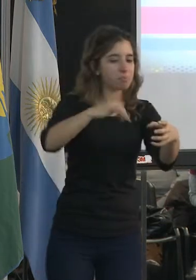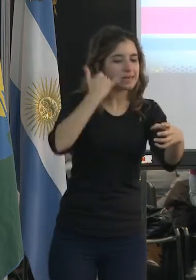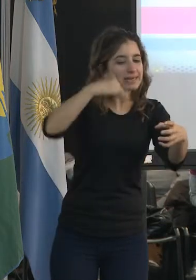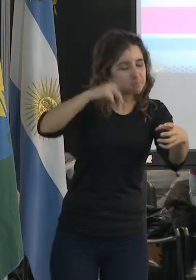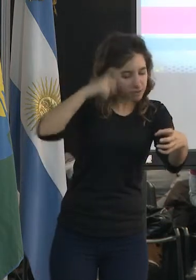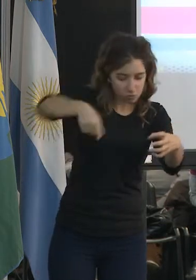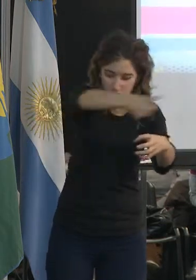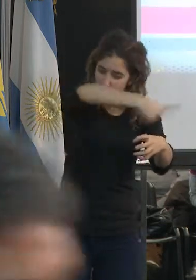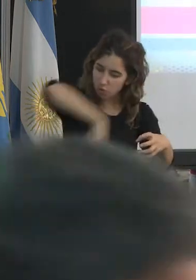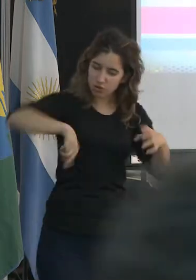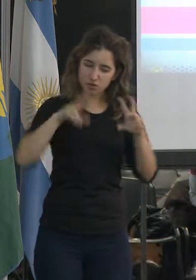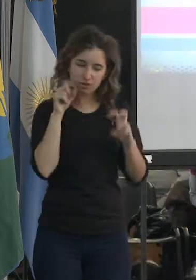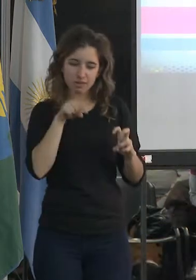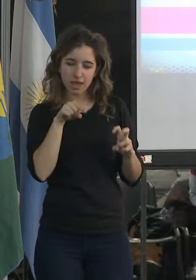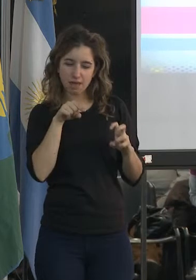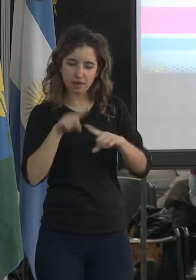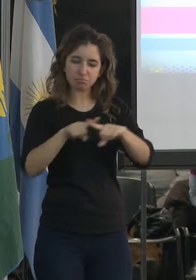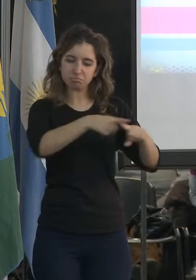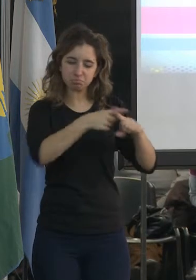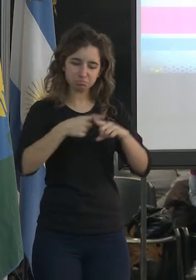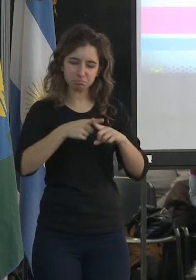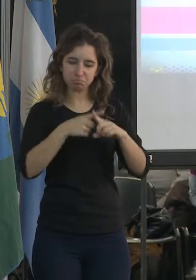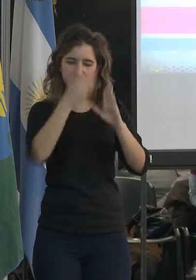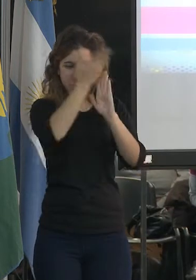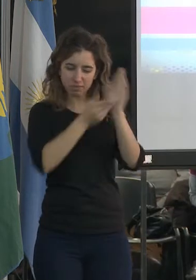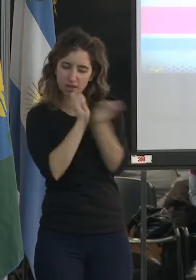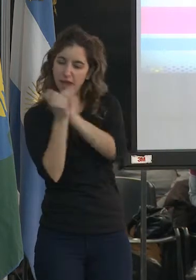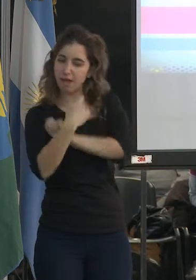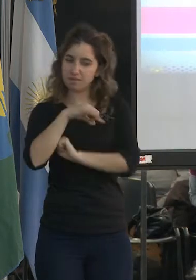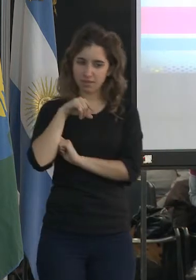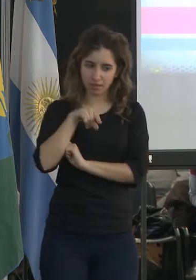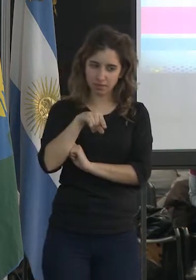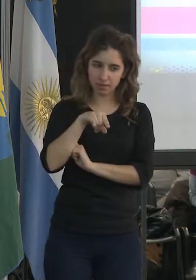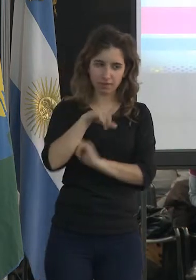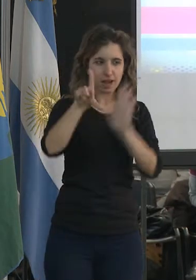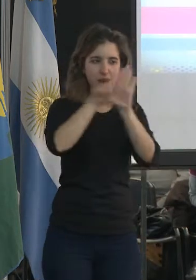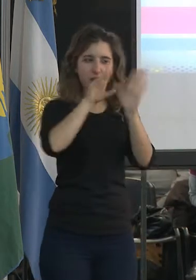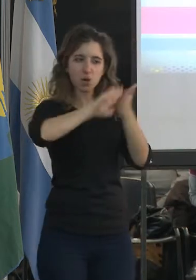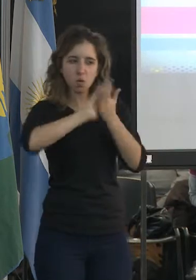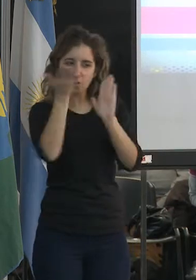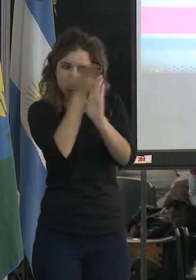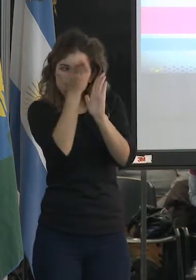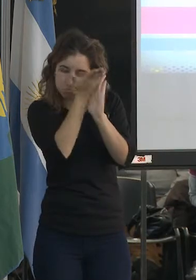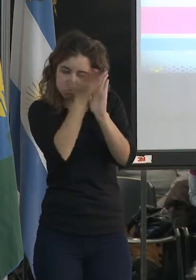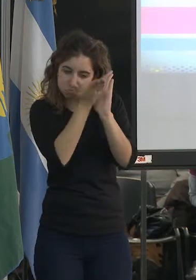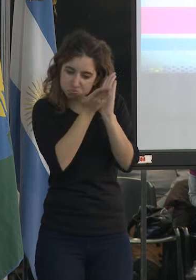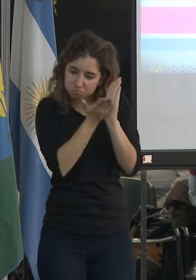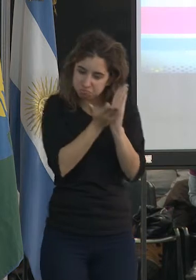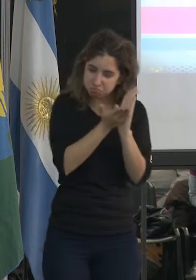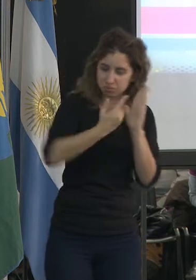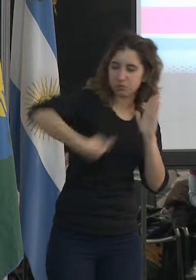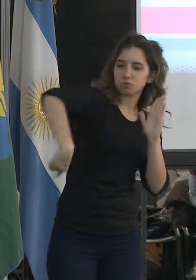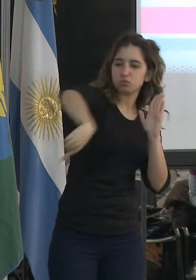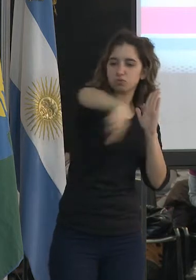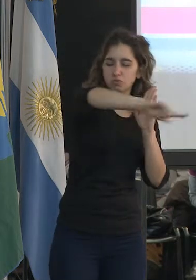tenemos que producir allí una gran reforma y producir allí una nueva legislación que obligue a estos